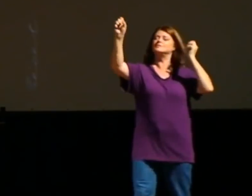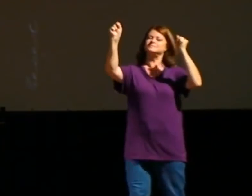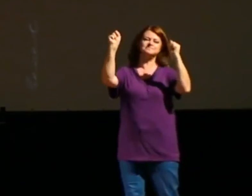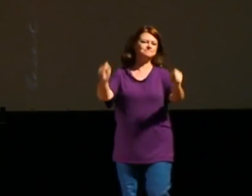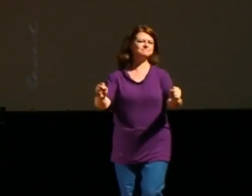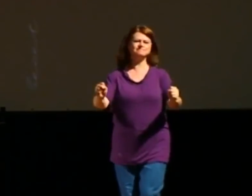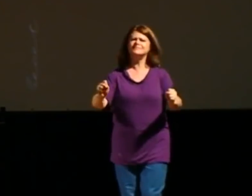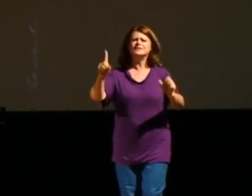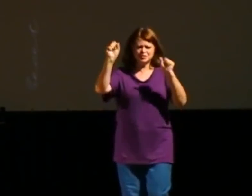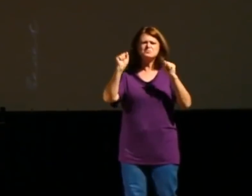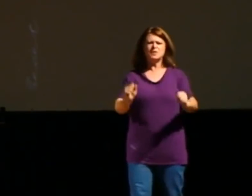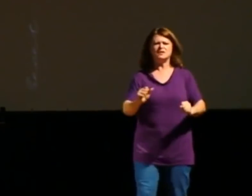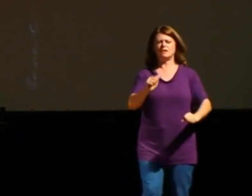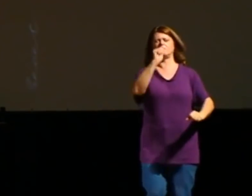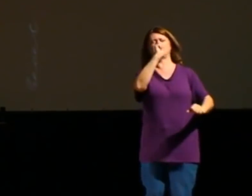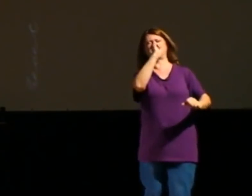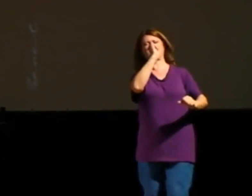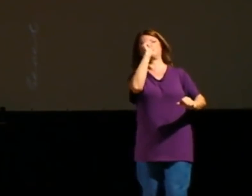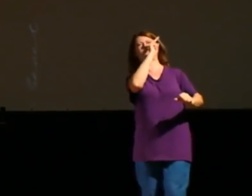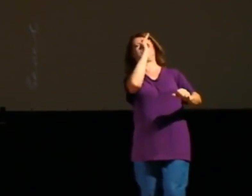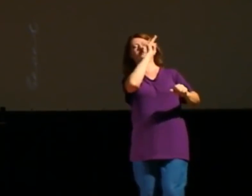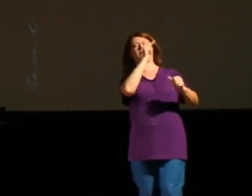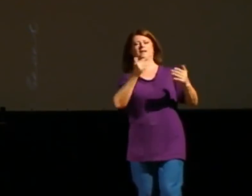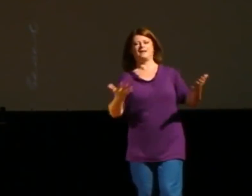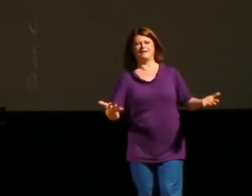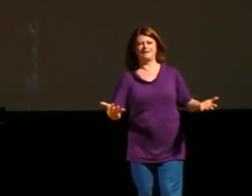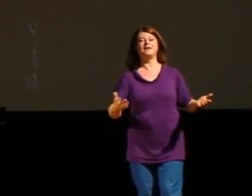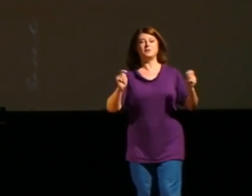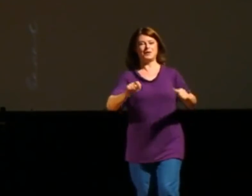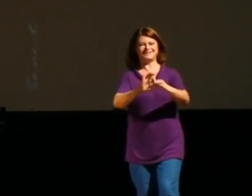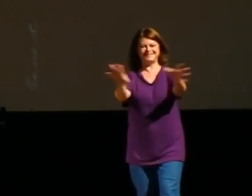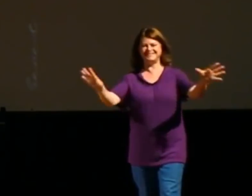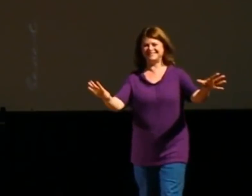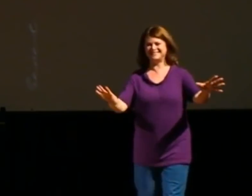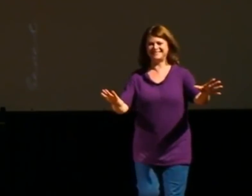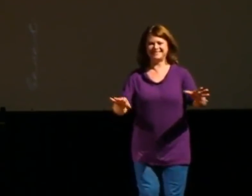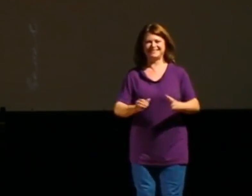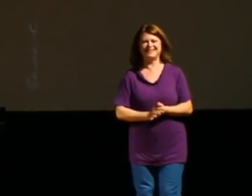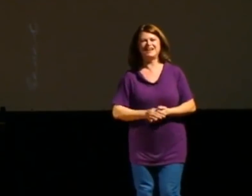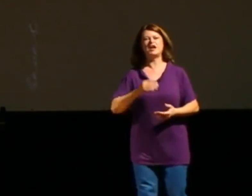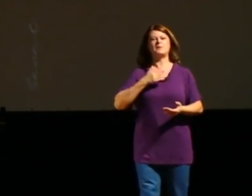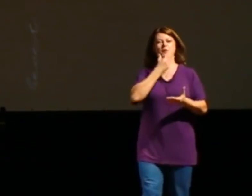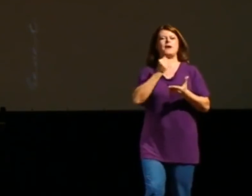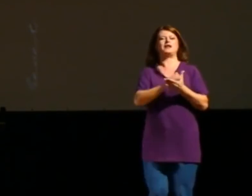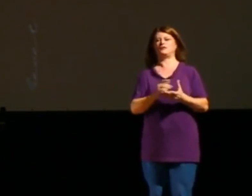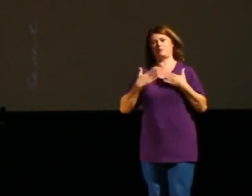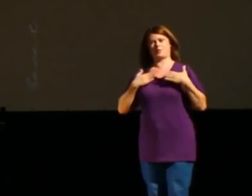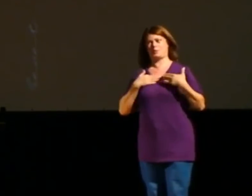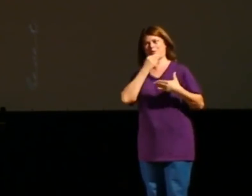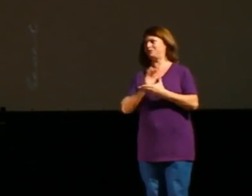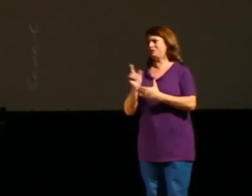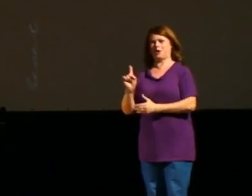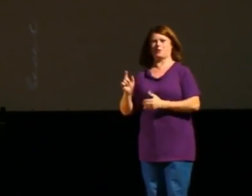o meu marido da cachaça, meu marido não, seu, minha esposa, enfim. É